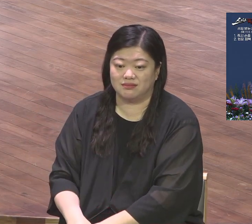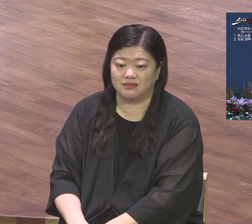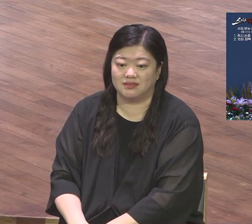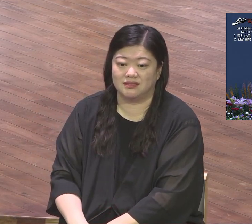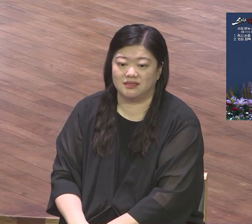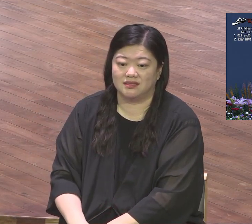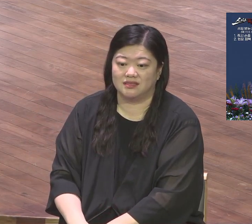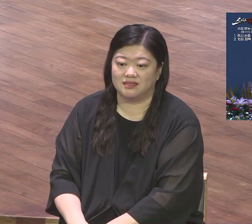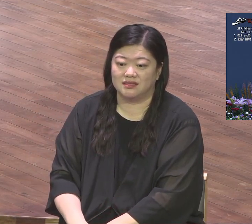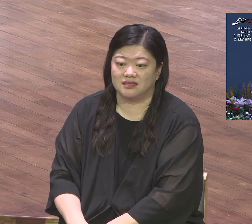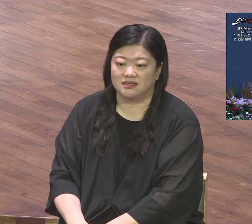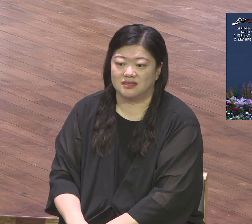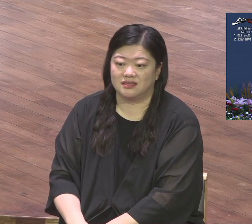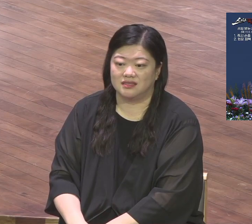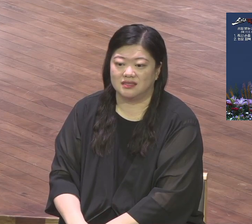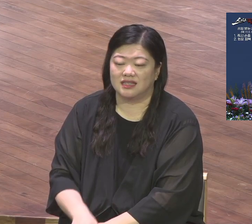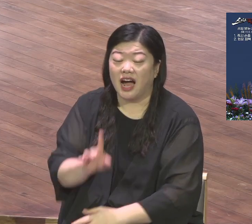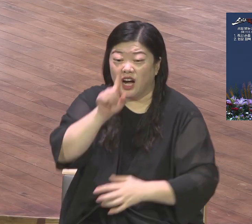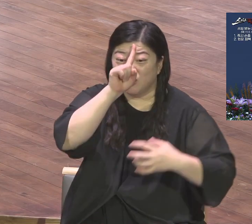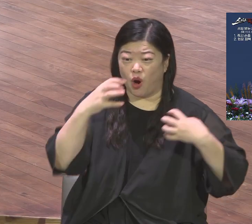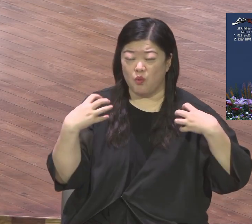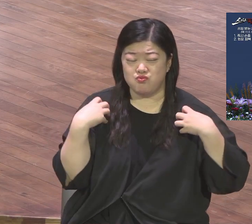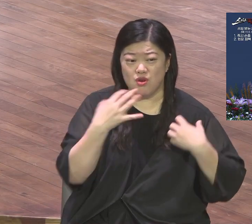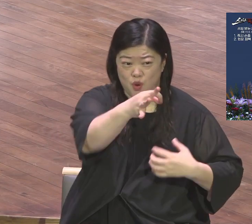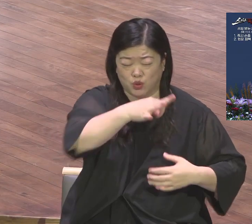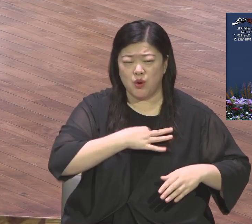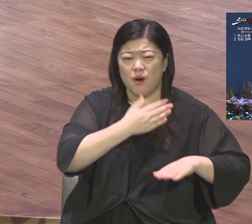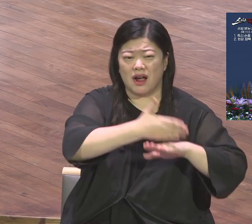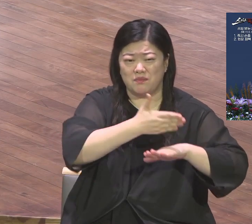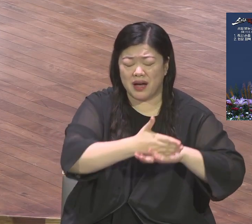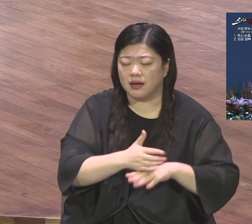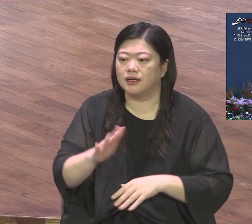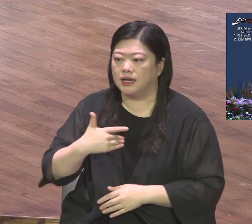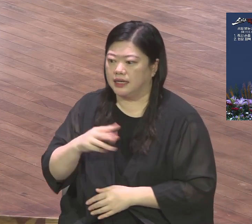국가도 책임져주지만 우리 교회도 책임져줄게. 그냥